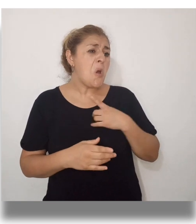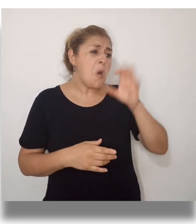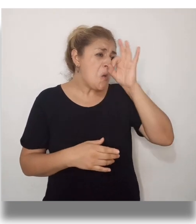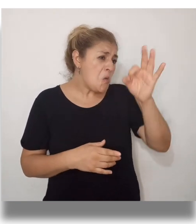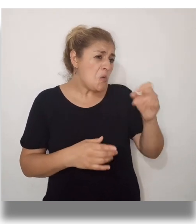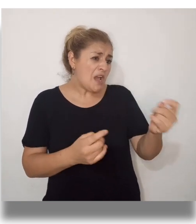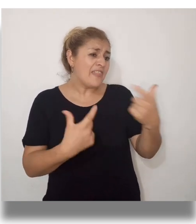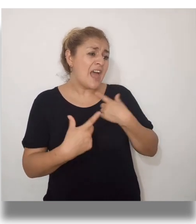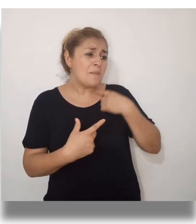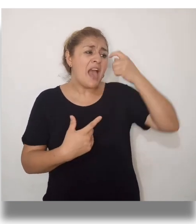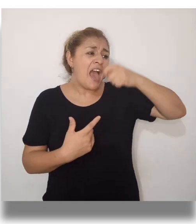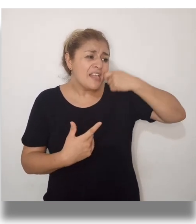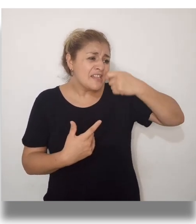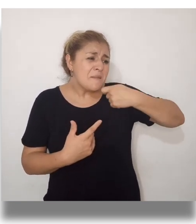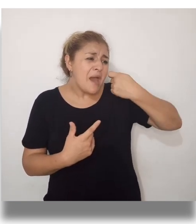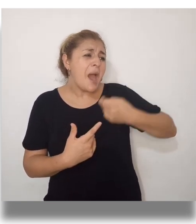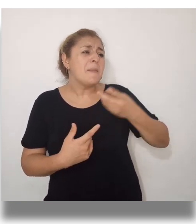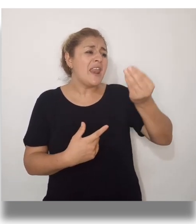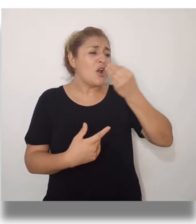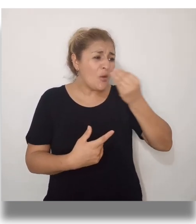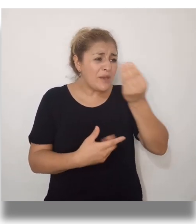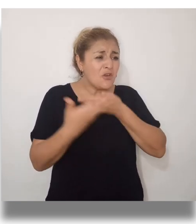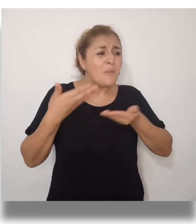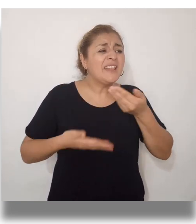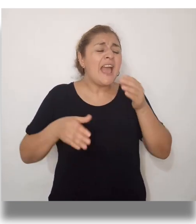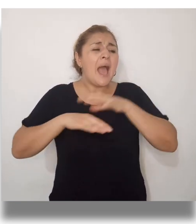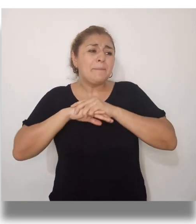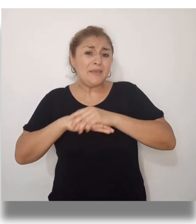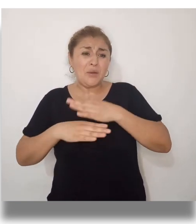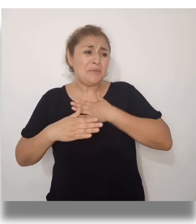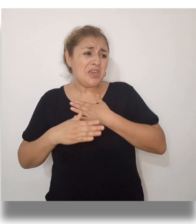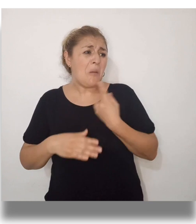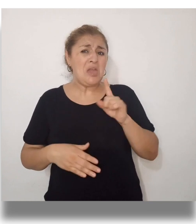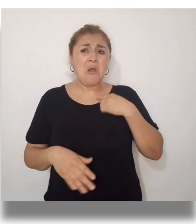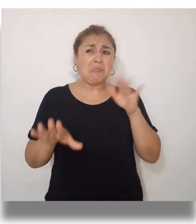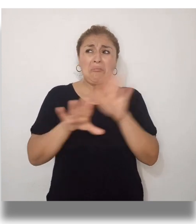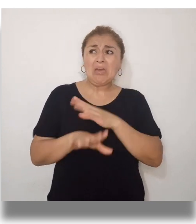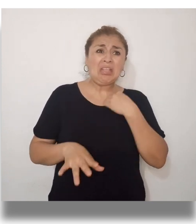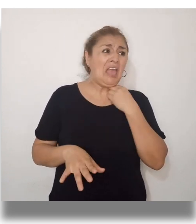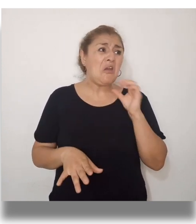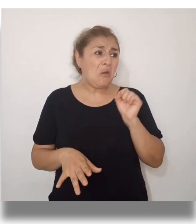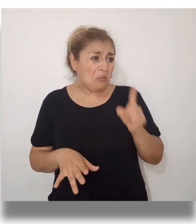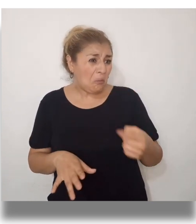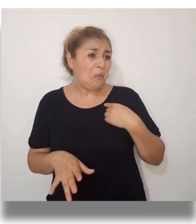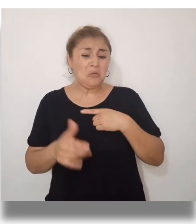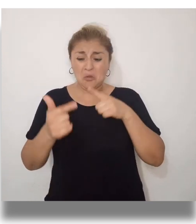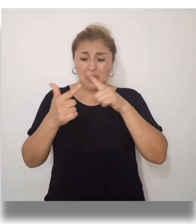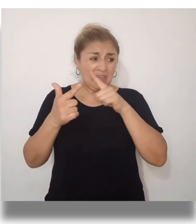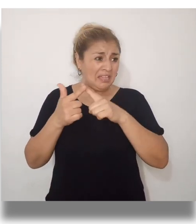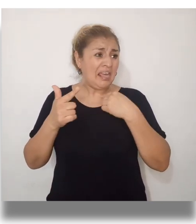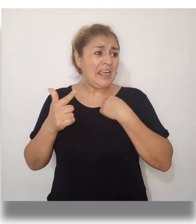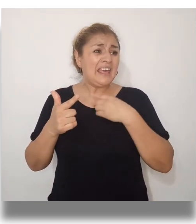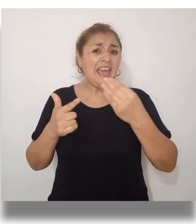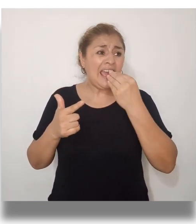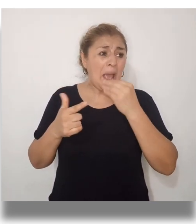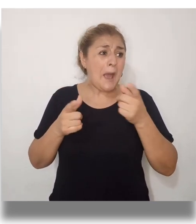has dado ni un cabrito para gozarme con mis amigos pero cuando vino este tu hijo